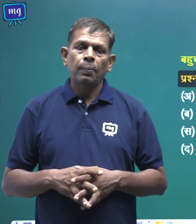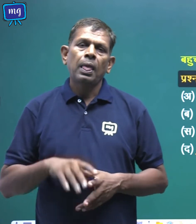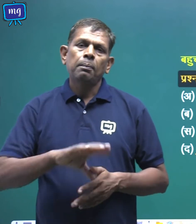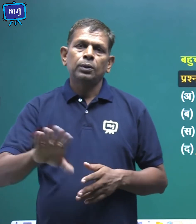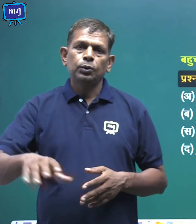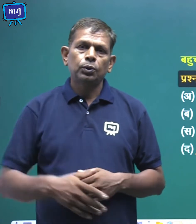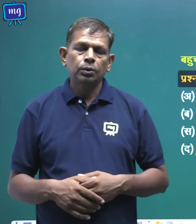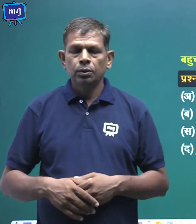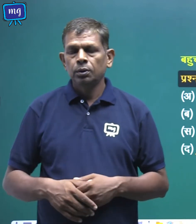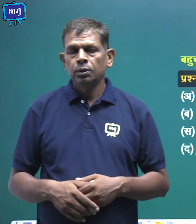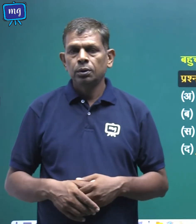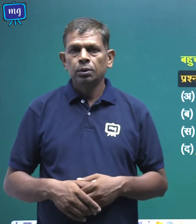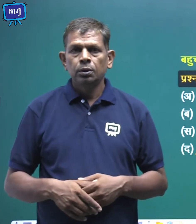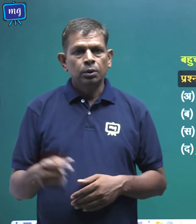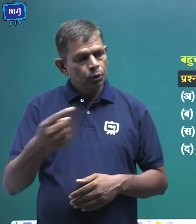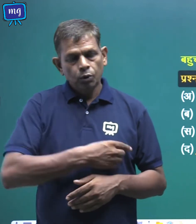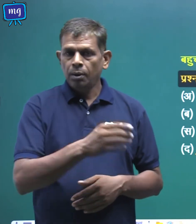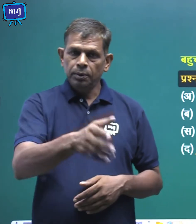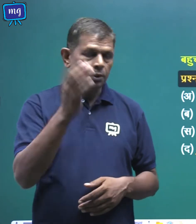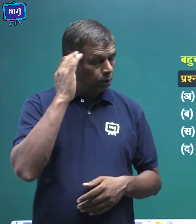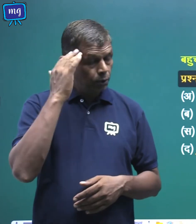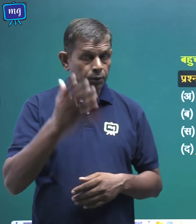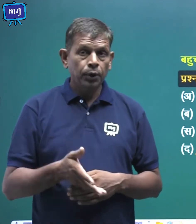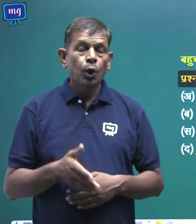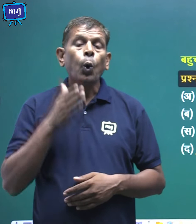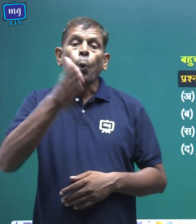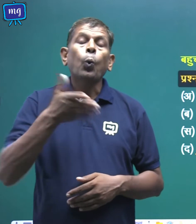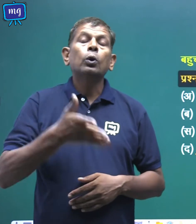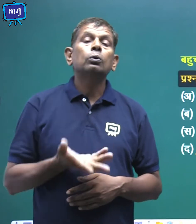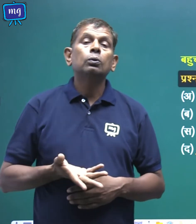बच्चों, ये तो आप जानते ही हो कि ऊंट तो